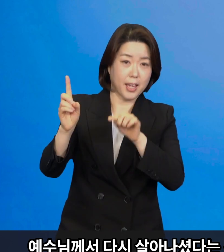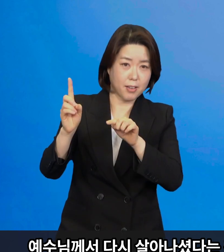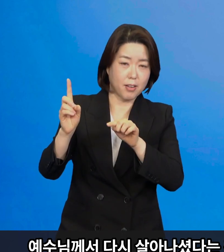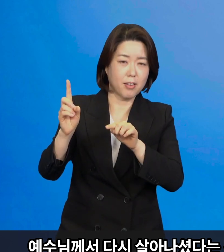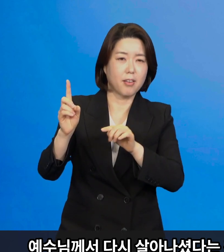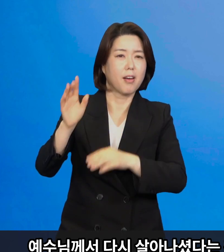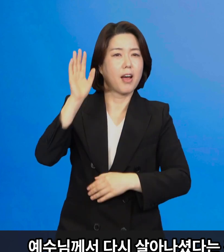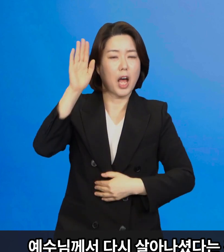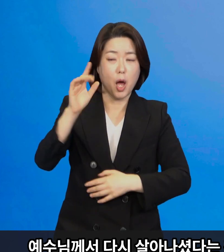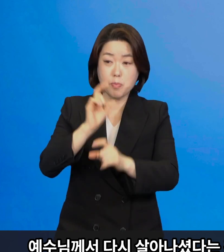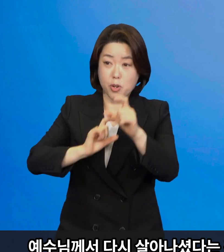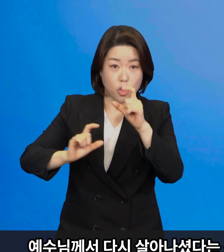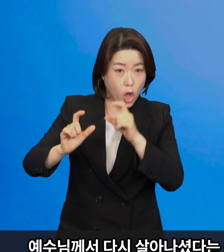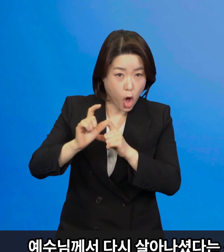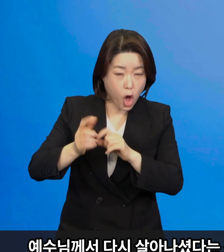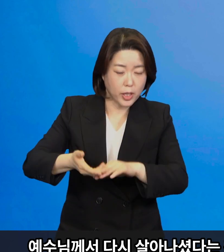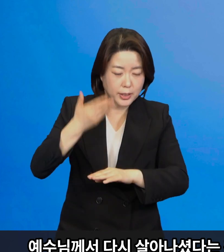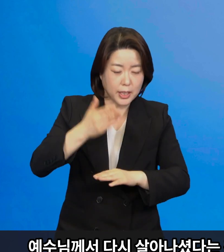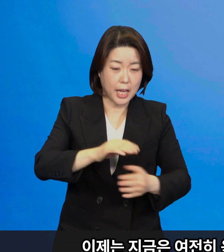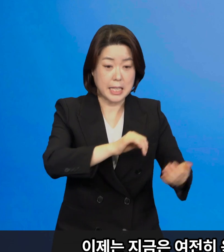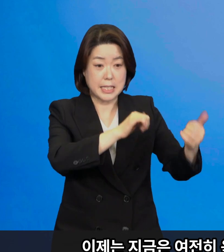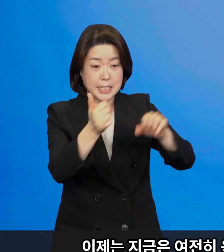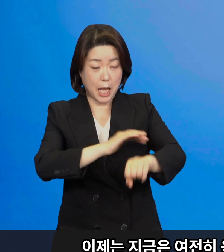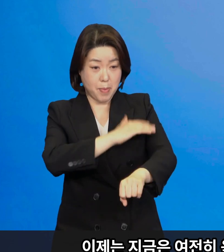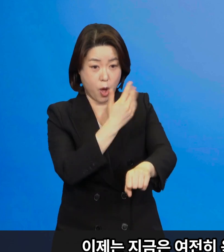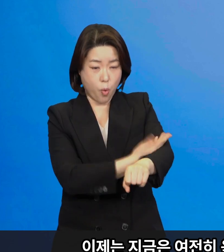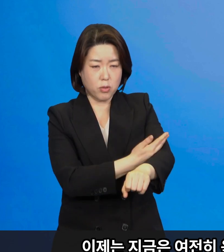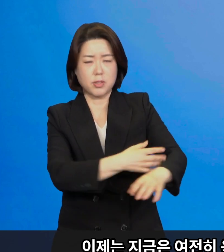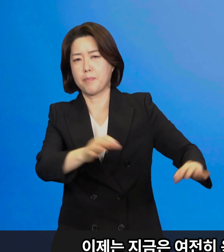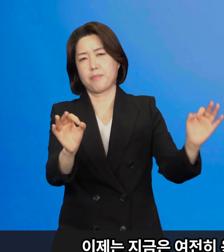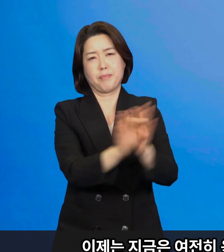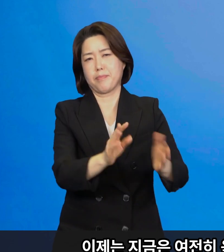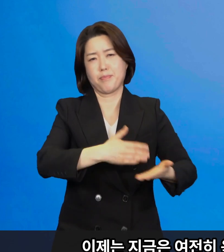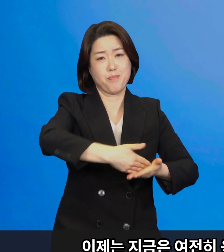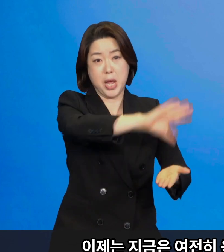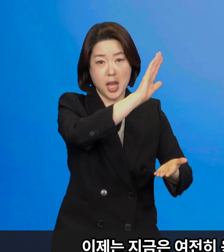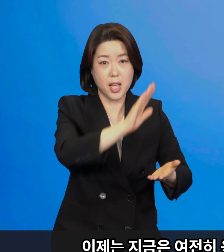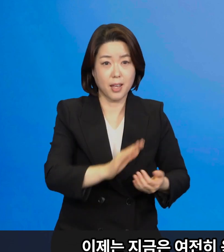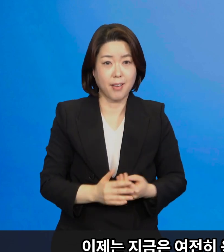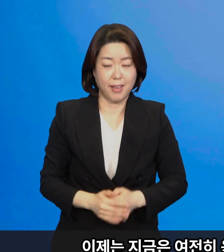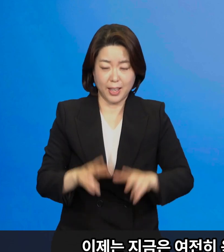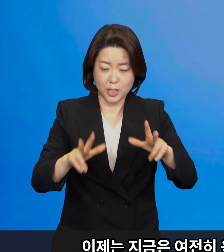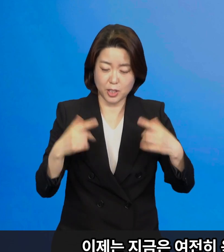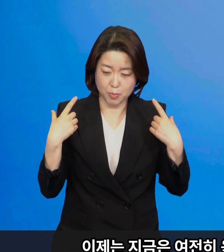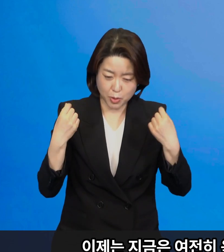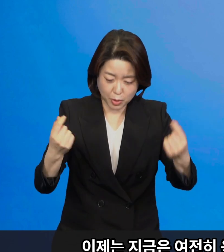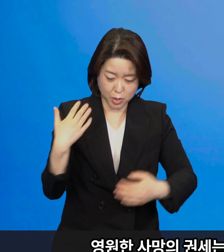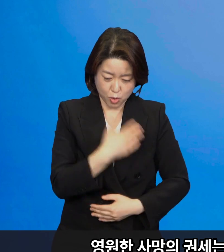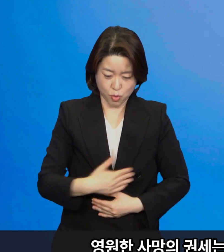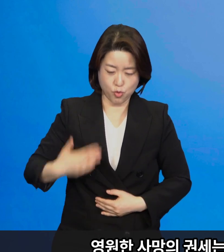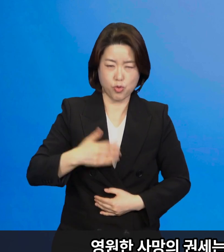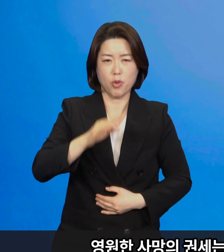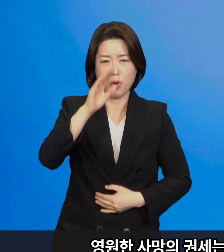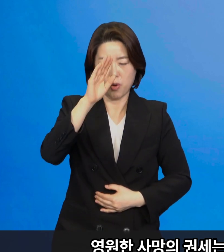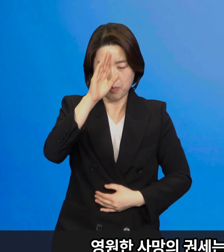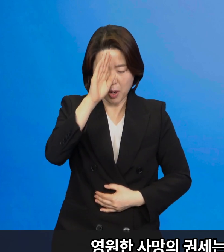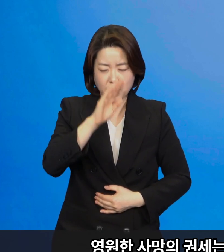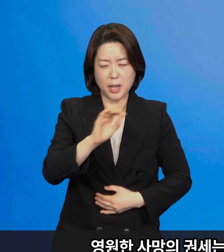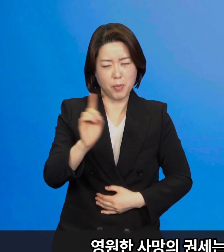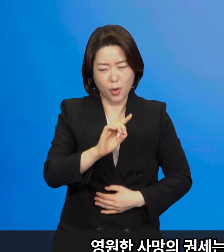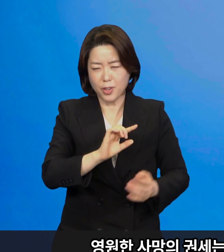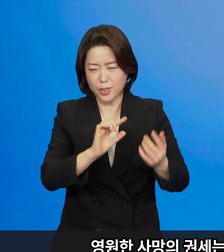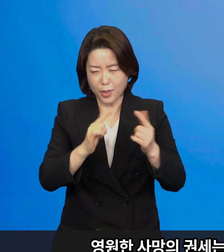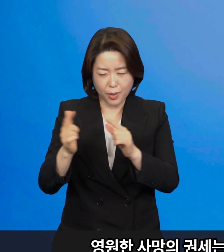이상 사망 권세가 사라졌다. 이제는 지금은 여전히 육신의 죽음이 남아있지만 영원한 사망의